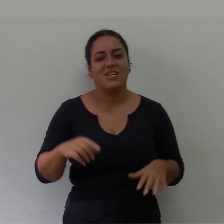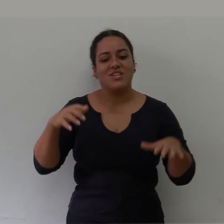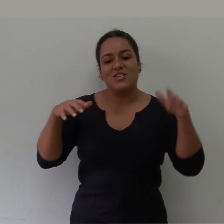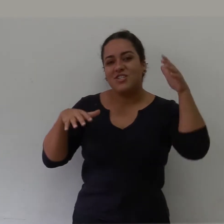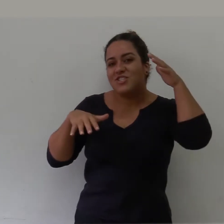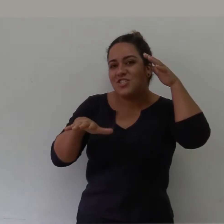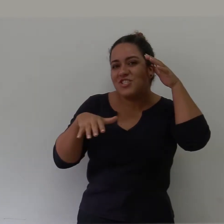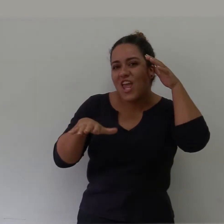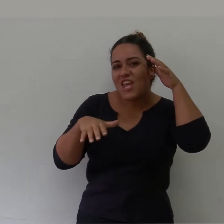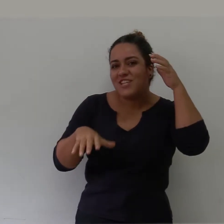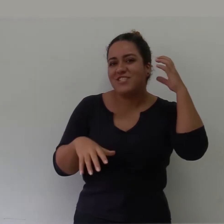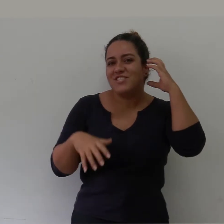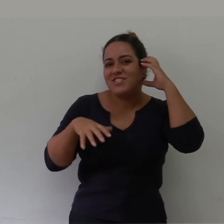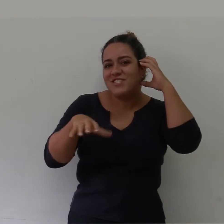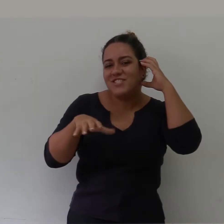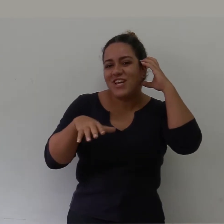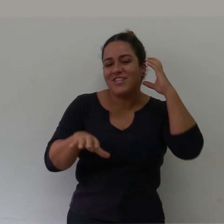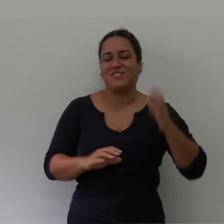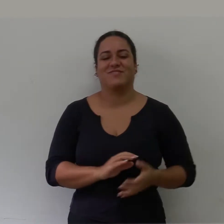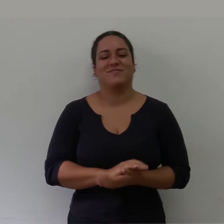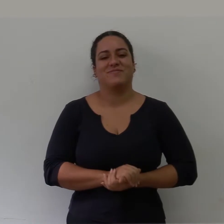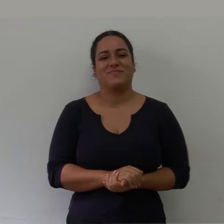DJ?